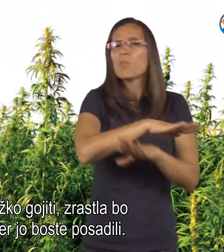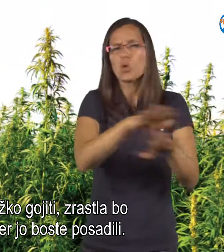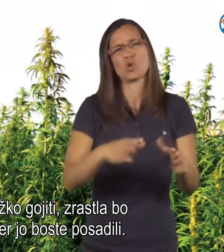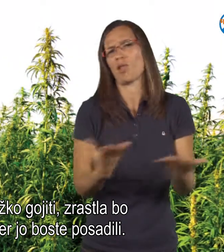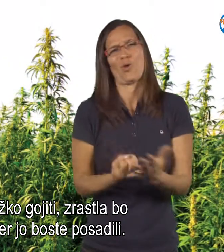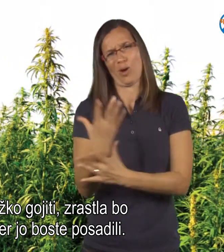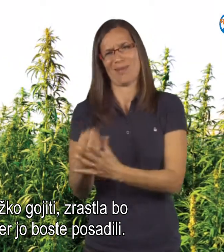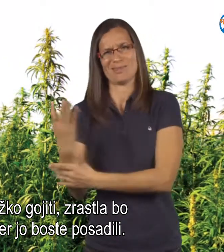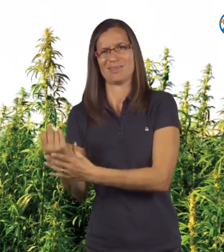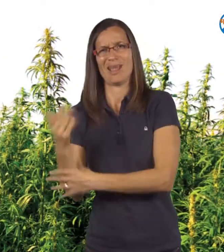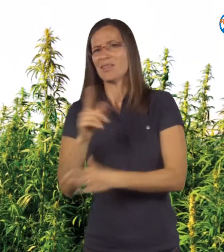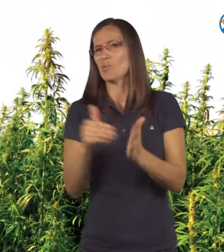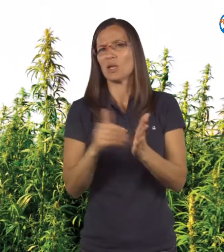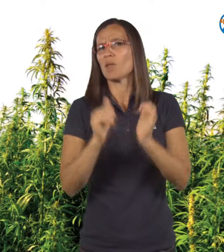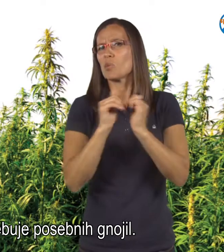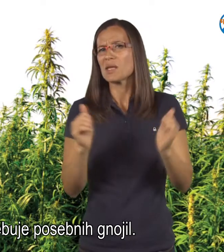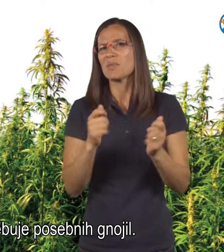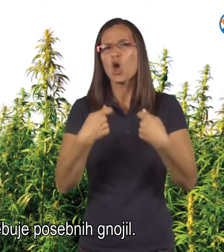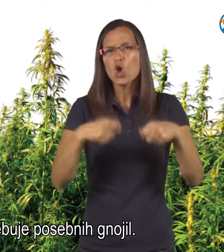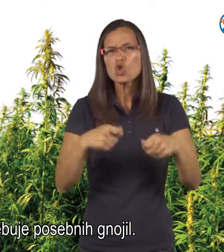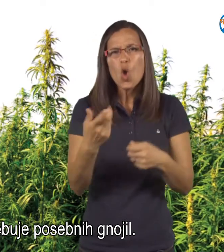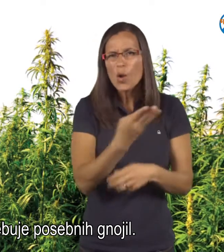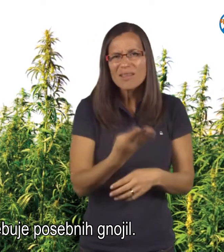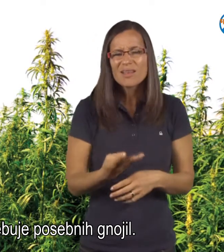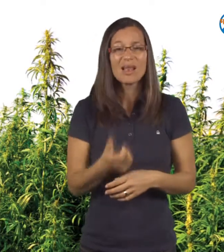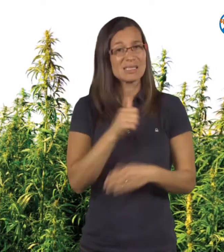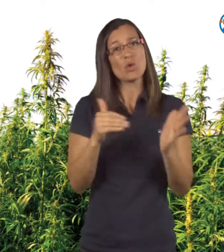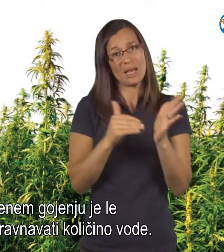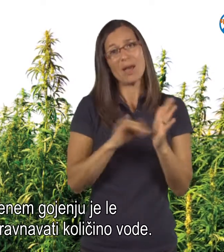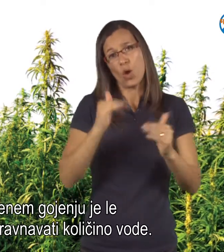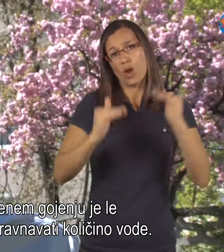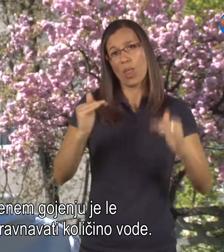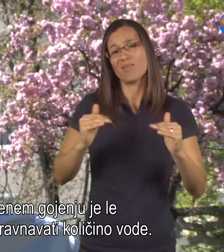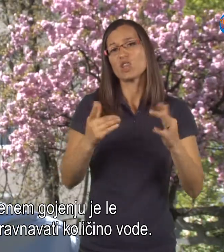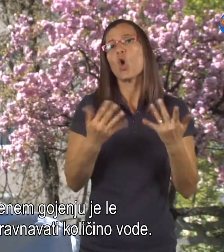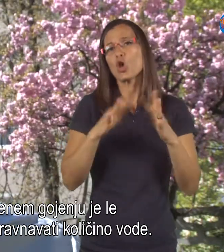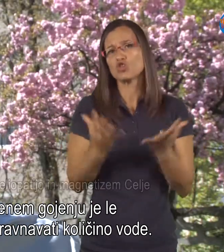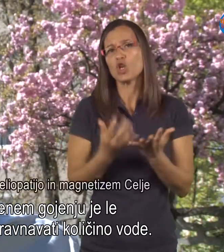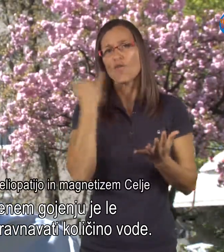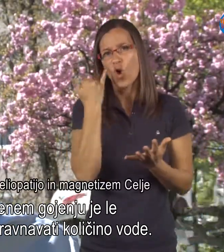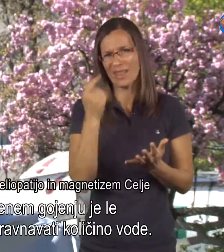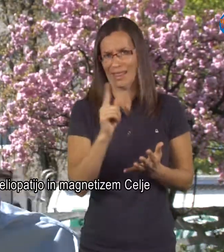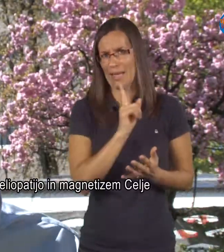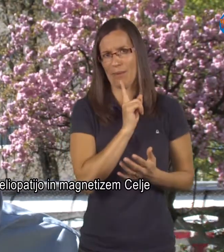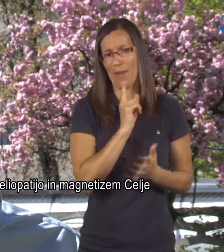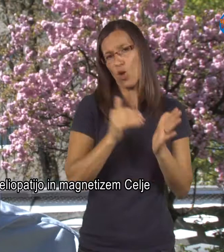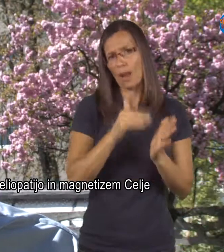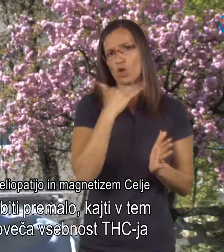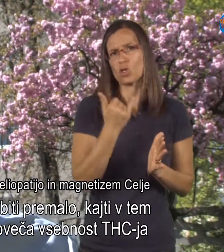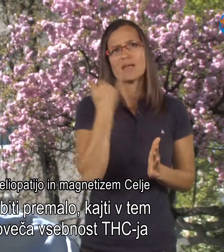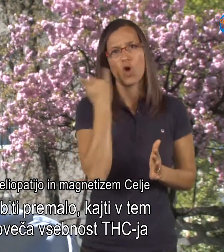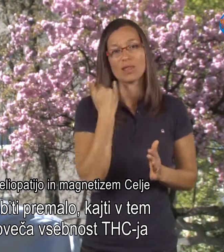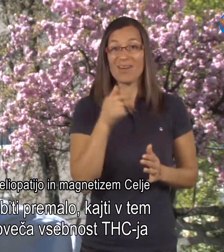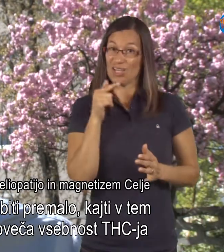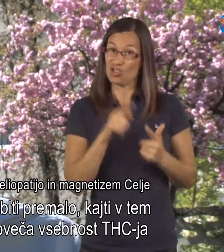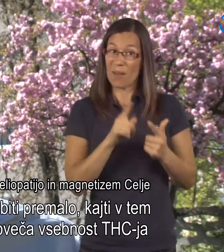raste, kamorkoli boste posadili, bo zrasla, ni potreba posebej gnojil, edino potrebno je uravnavati količino vode, da je ni